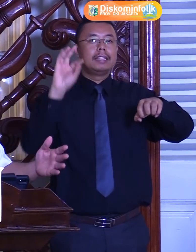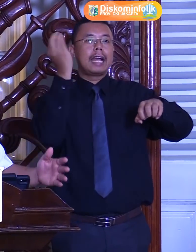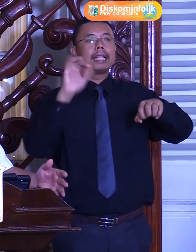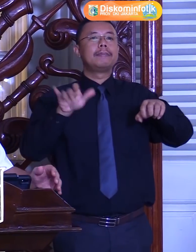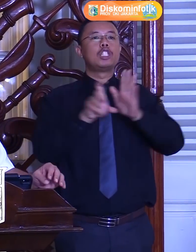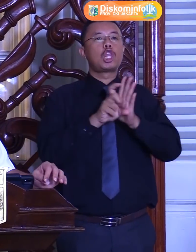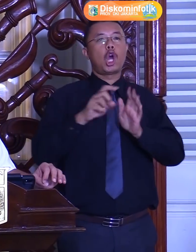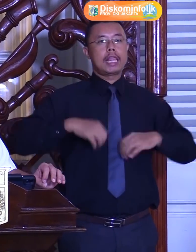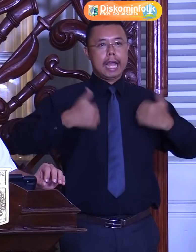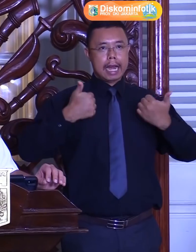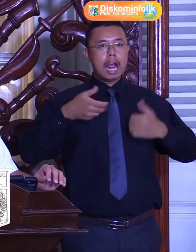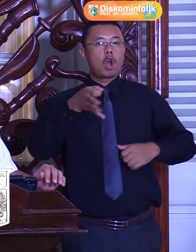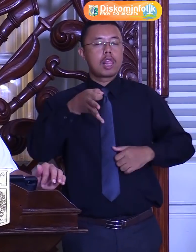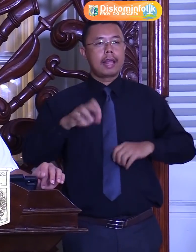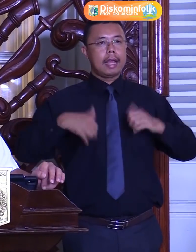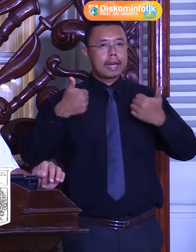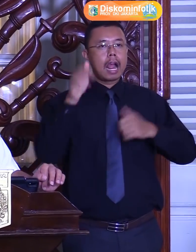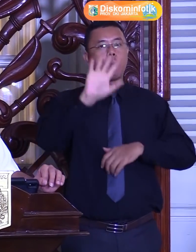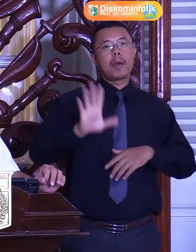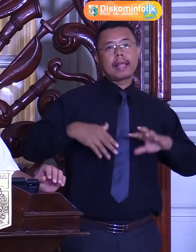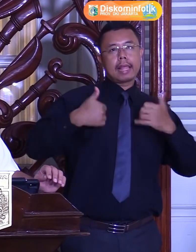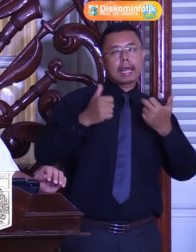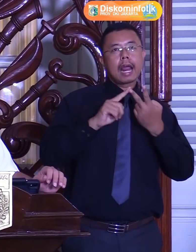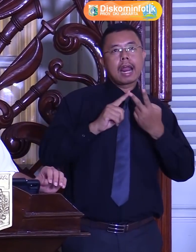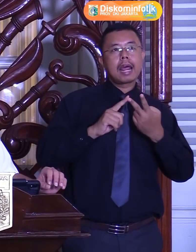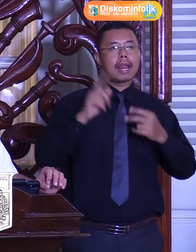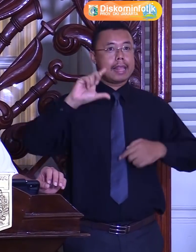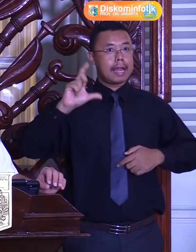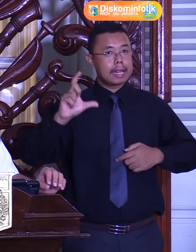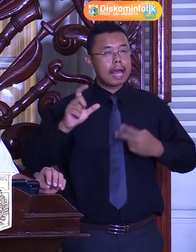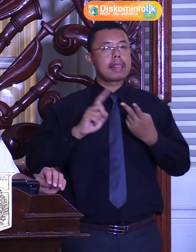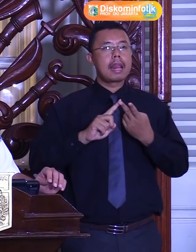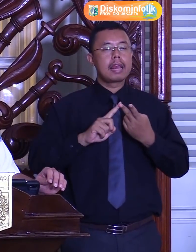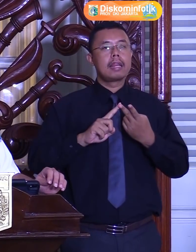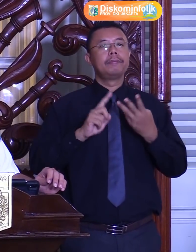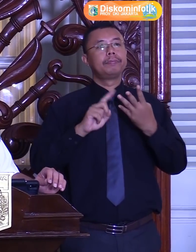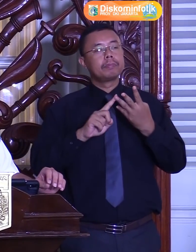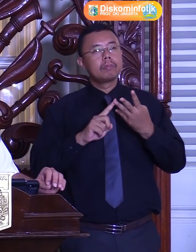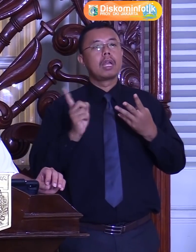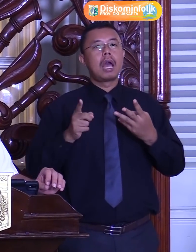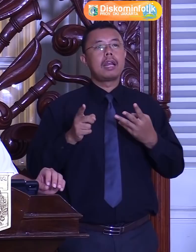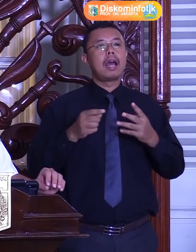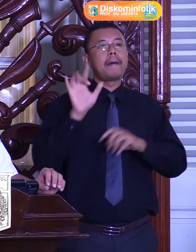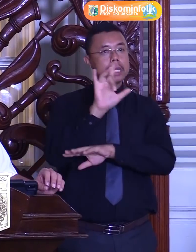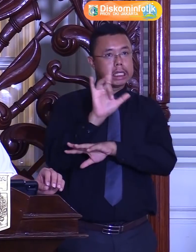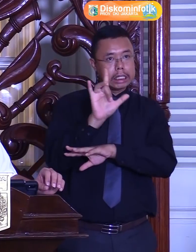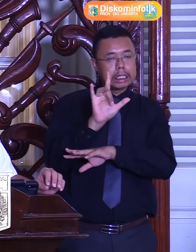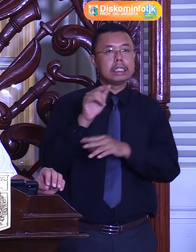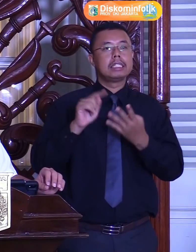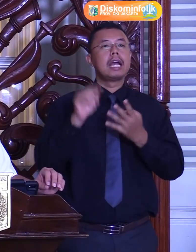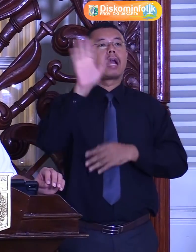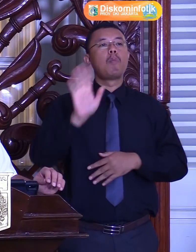ada kota Tangerang, Kabupaten Tangerang, kota Tangerang Selatan, lalu Bekasi